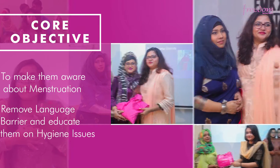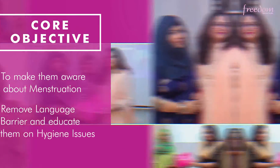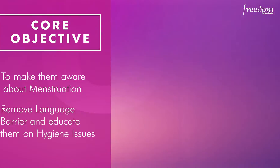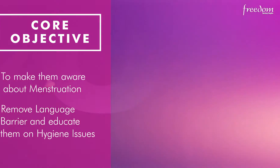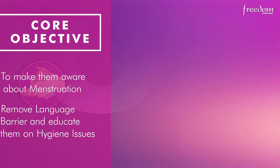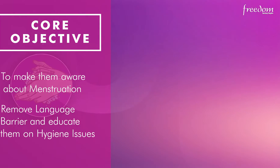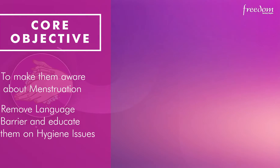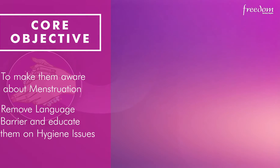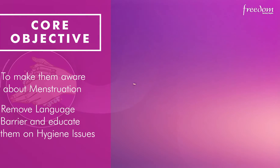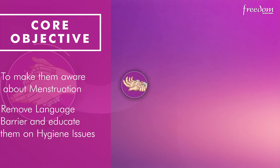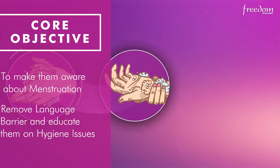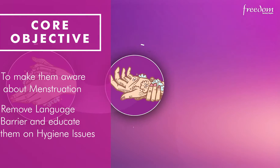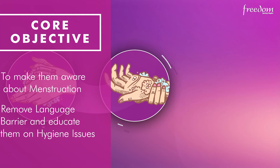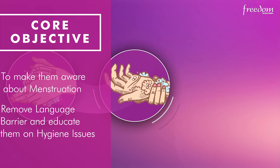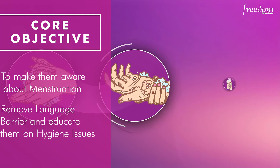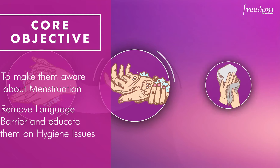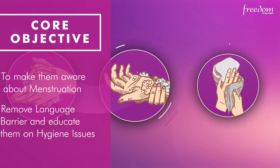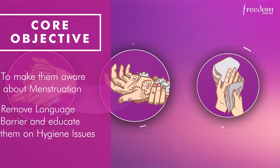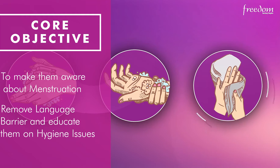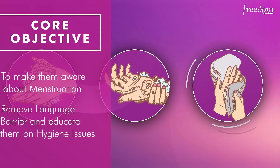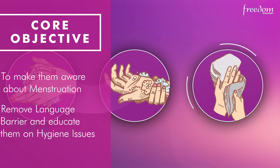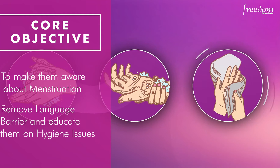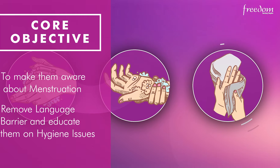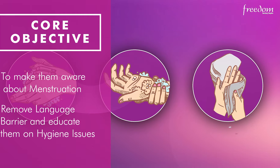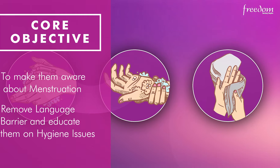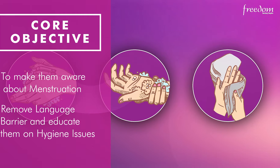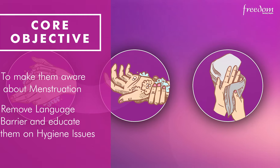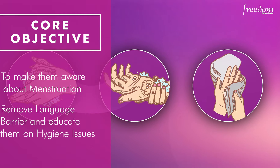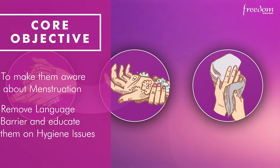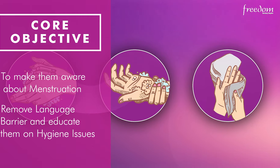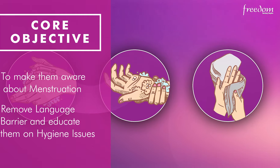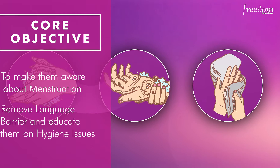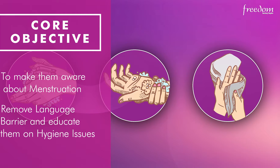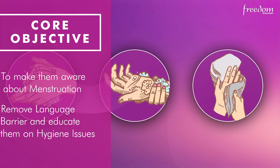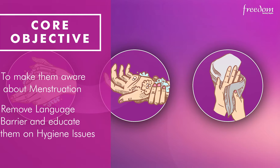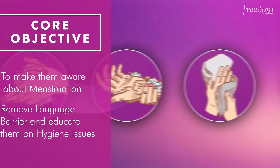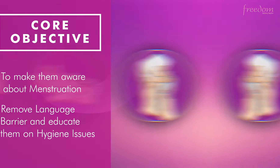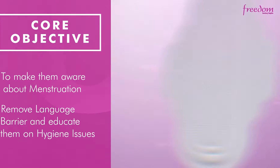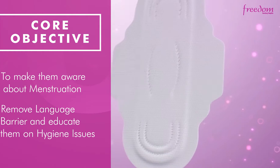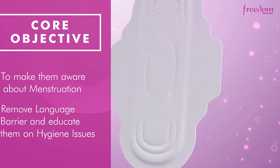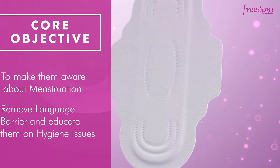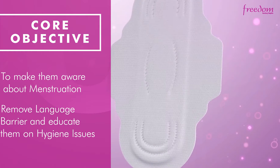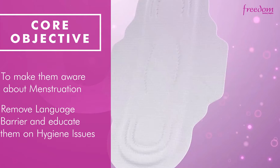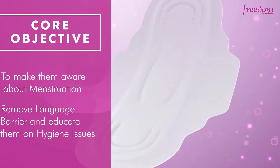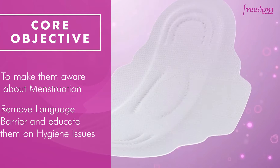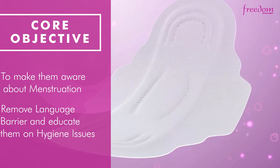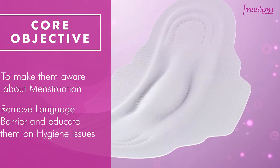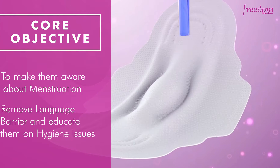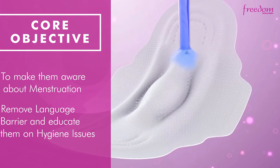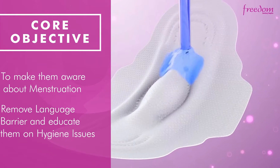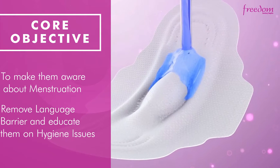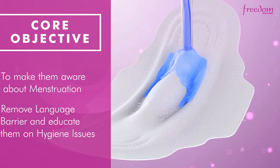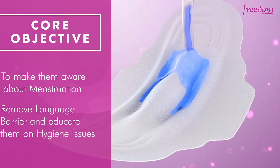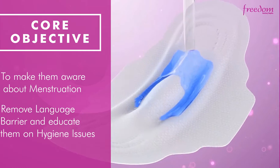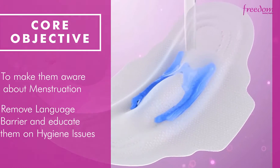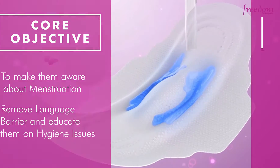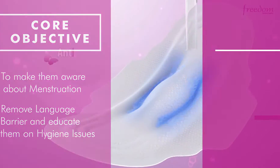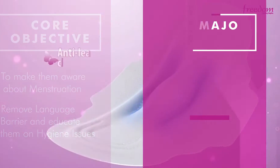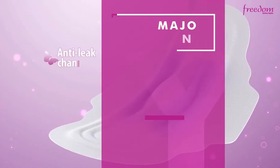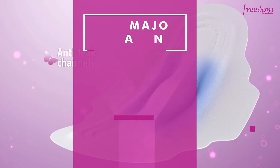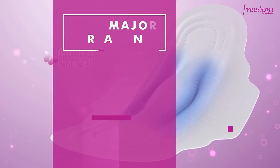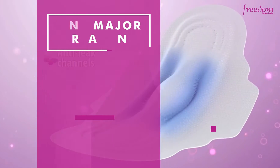নারী। আমরা নারীরা এমনিতে নিজেদের হাইজিনের ব্যাপারে অনেক বেশি উদাসীন, বিশেষ করে পিরিয়ডের